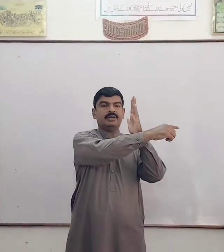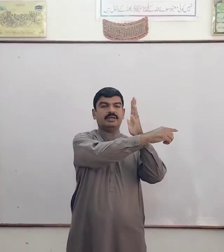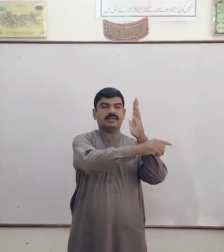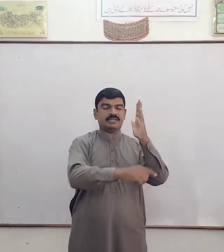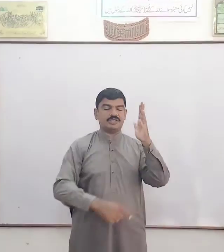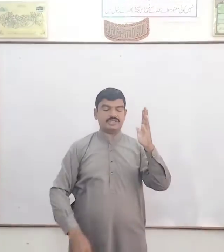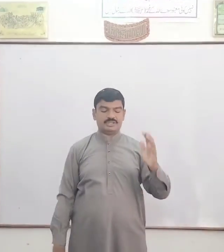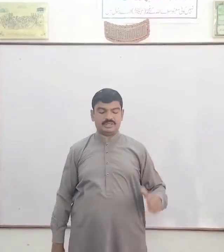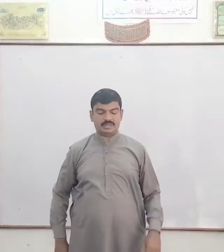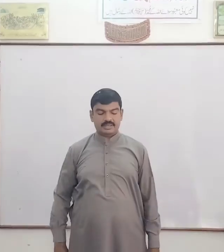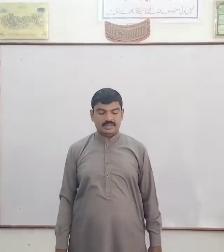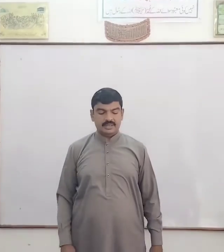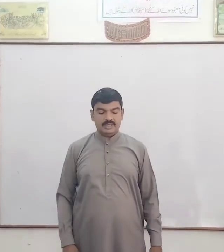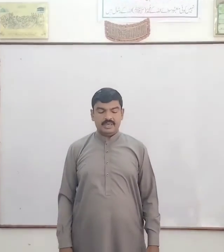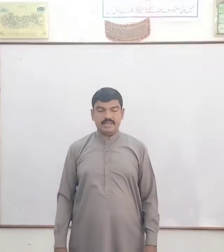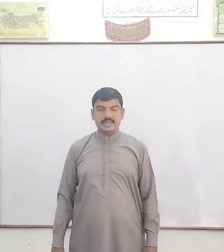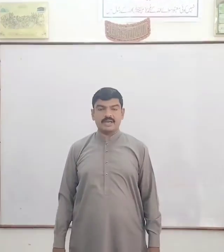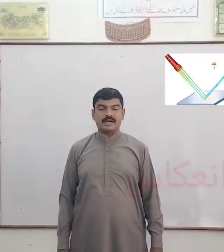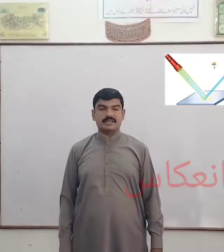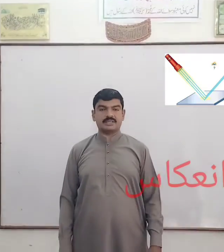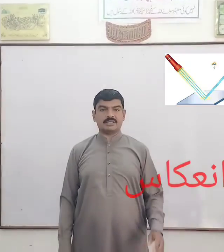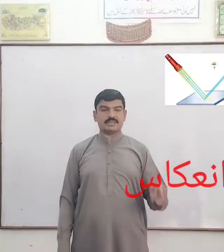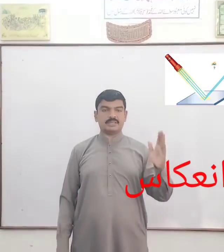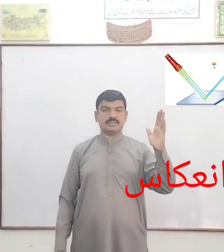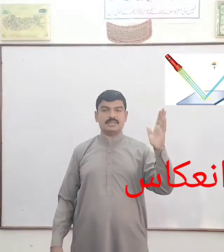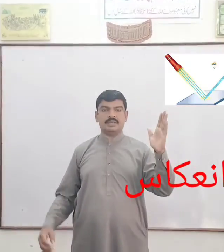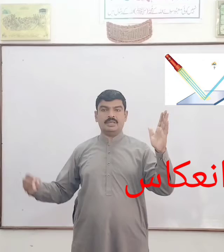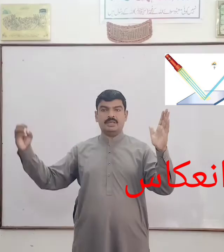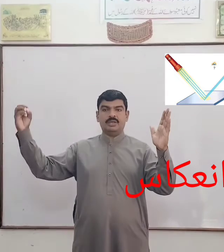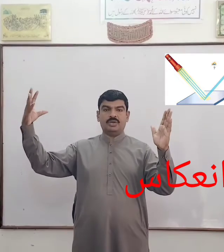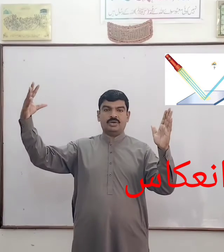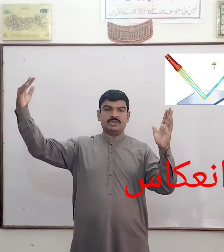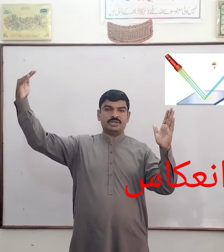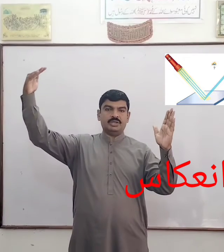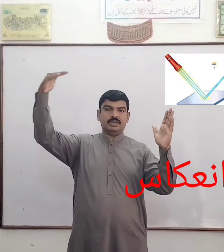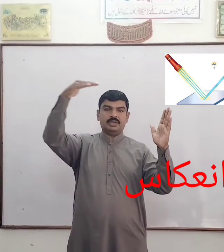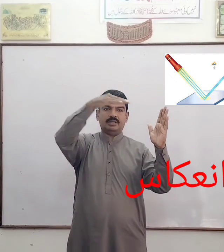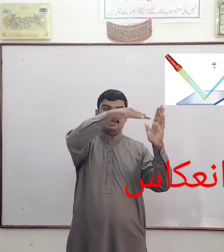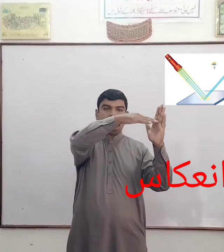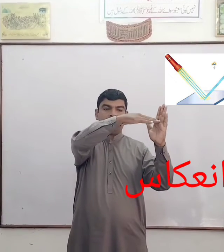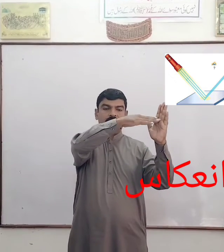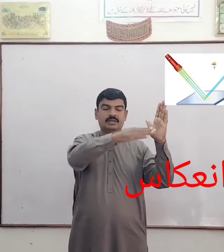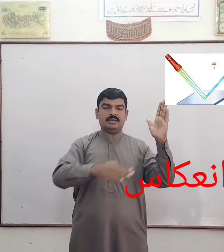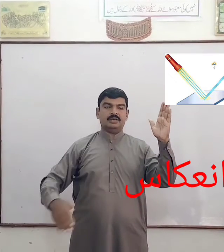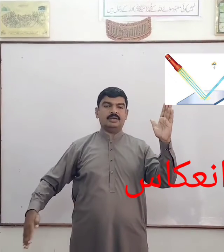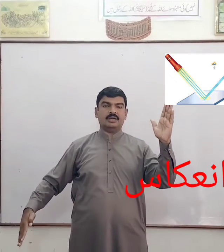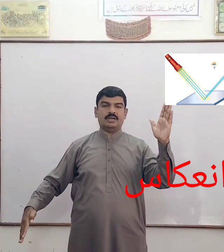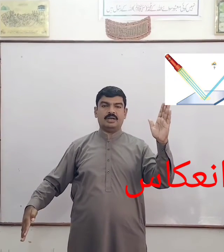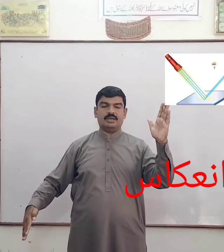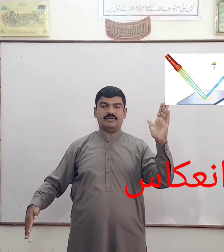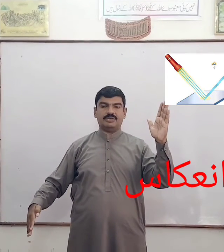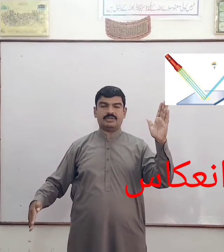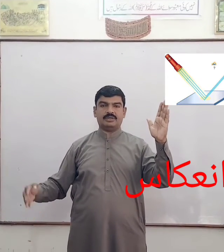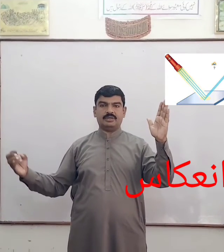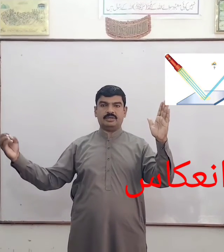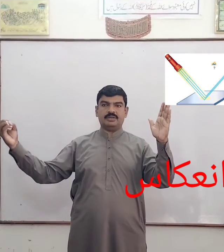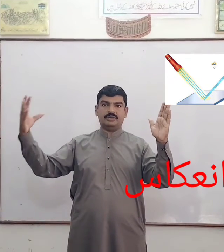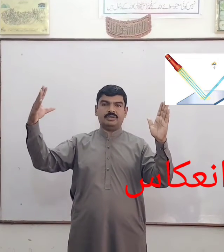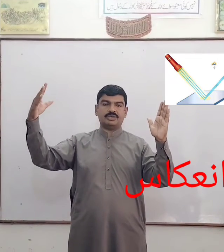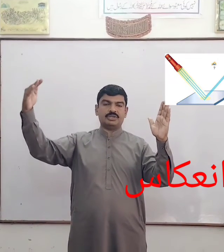اپنی ڈائریکشن چینج کر انعکاس روشنی اقرا کے طور پر